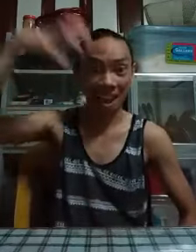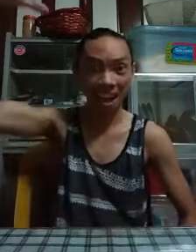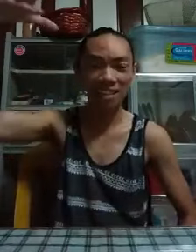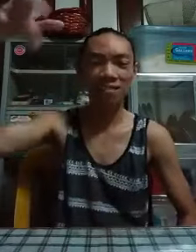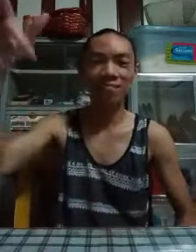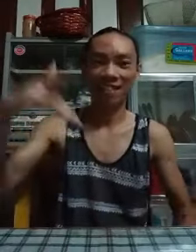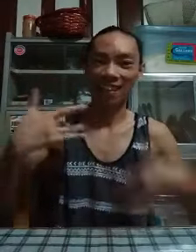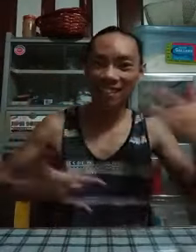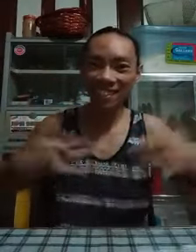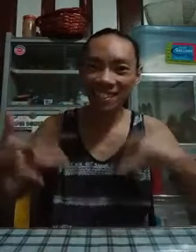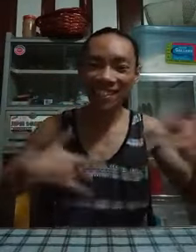isa?